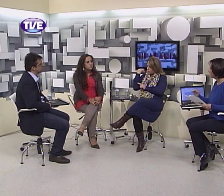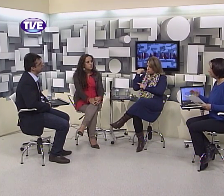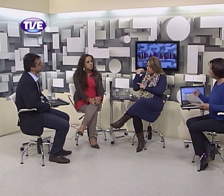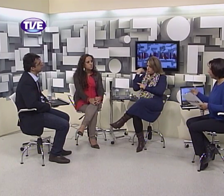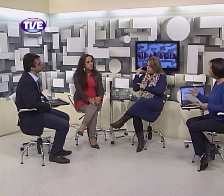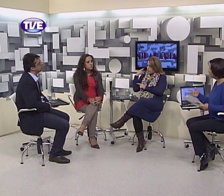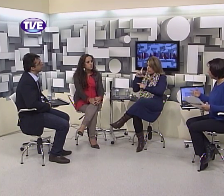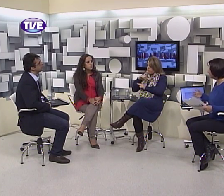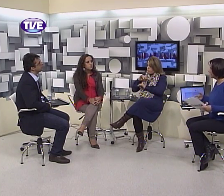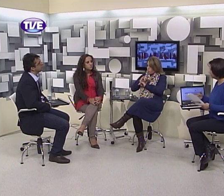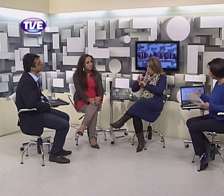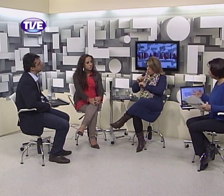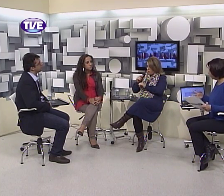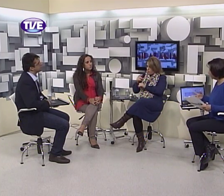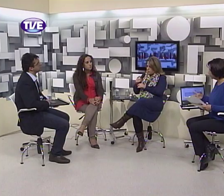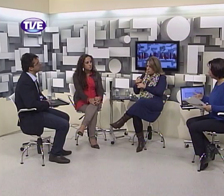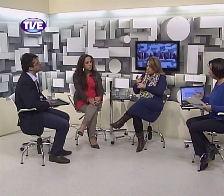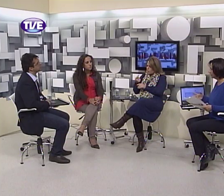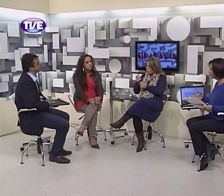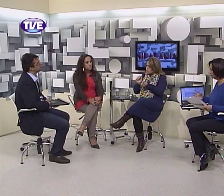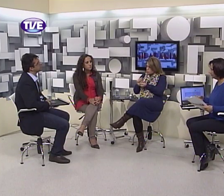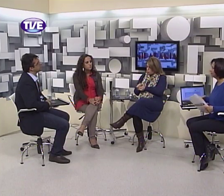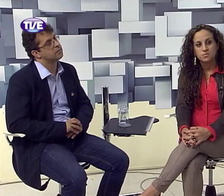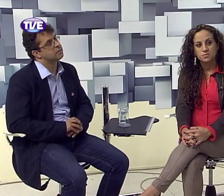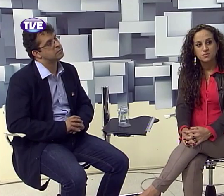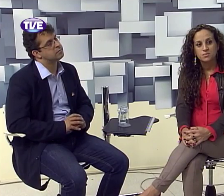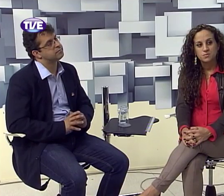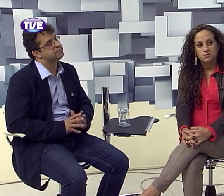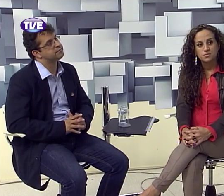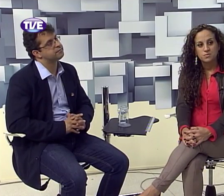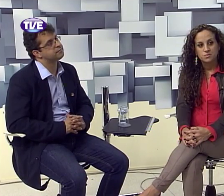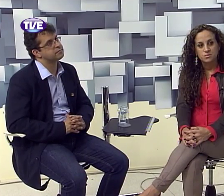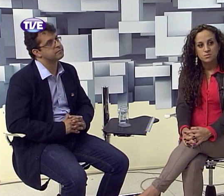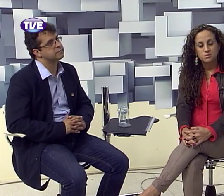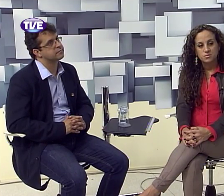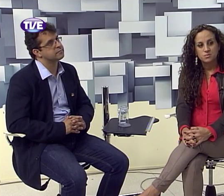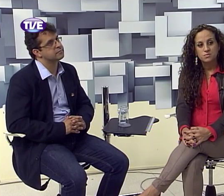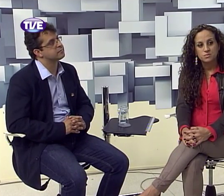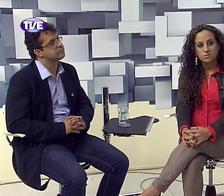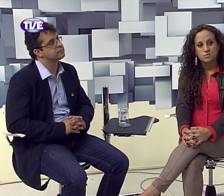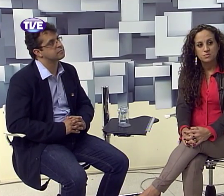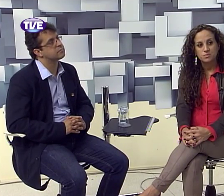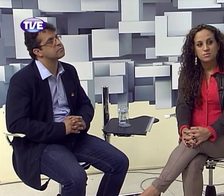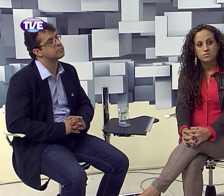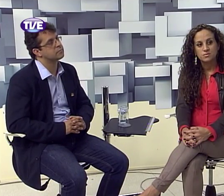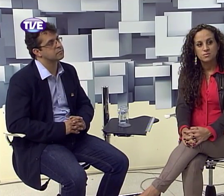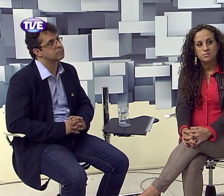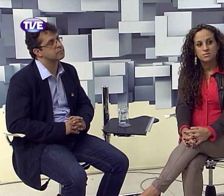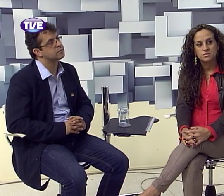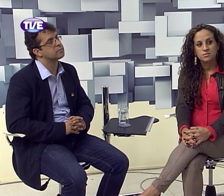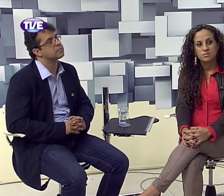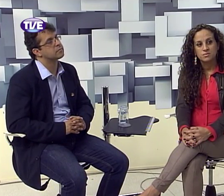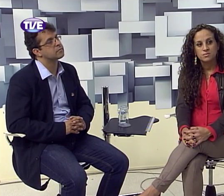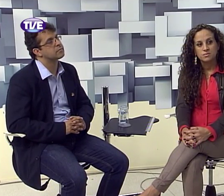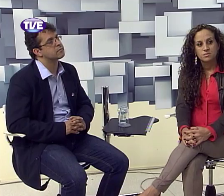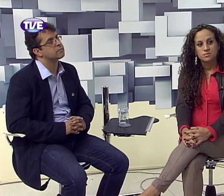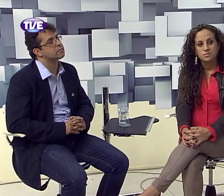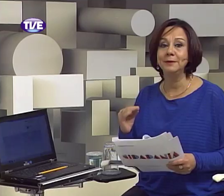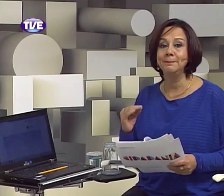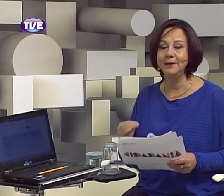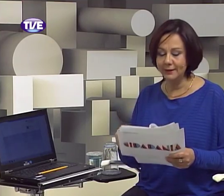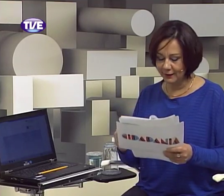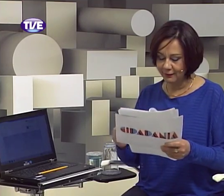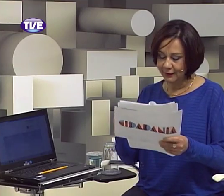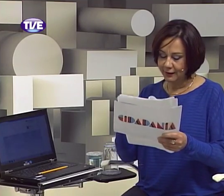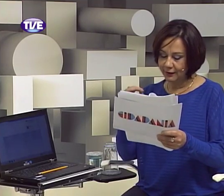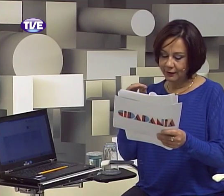junto desse programa que a gente realizou aqui, né, tratando um pouco também dessa questão e da questão de educação, foi criada no Brasil